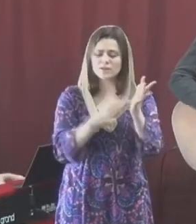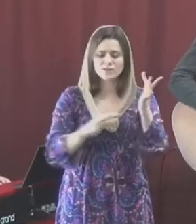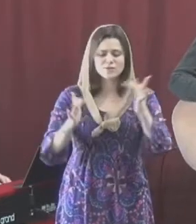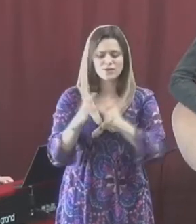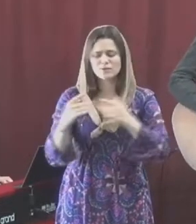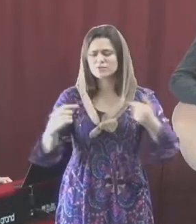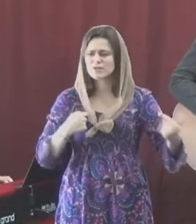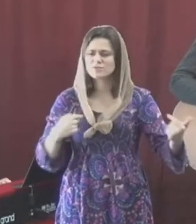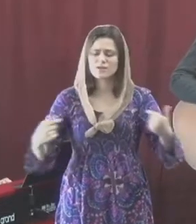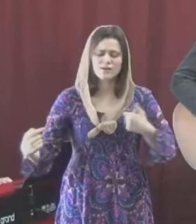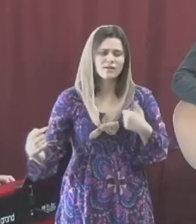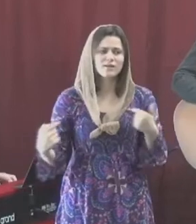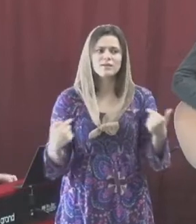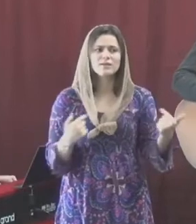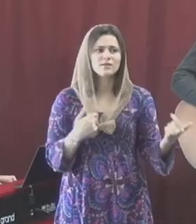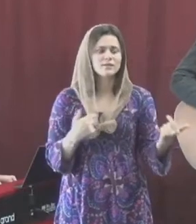Голгофі Христос